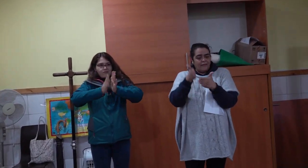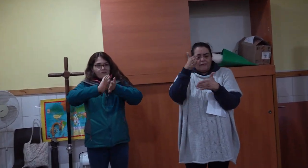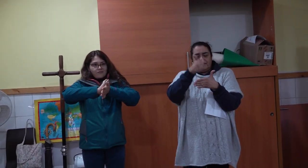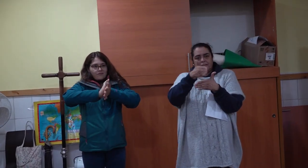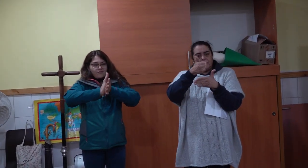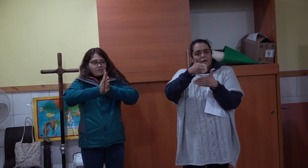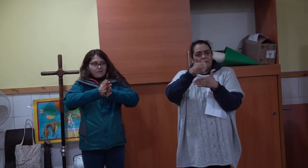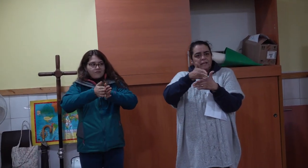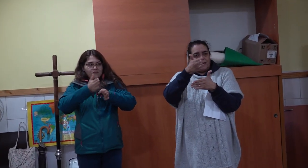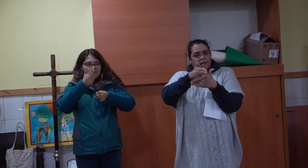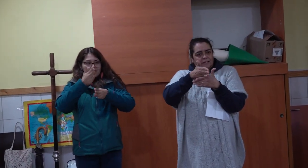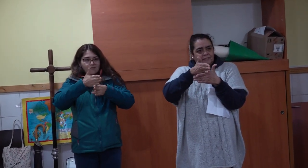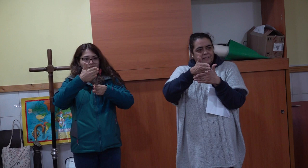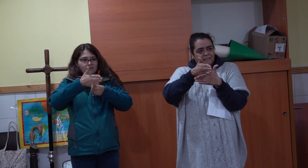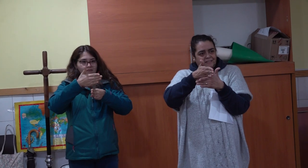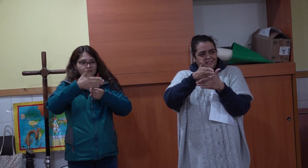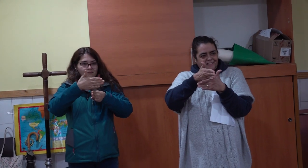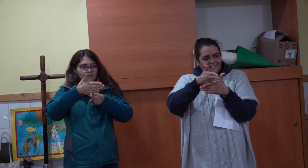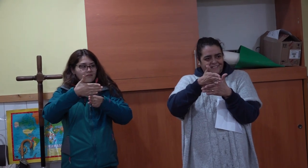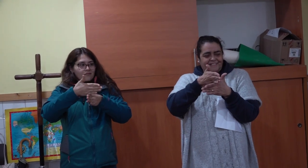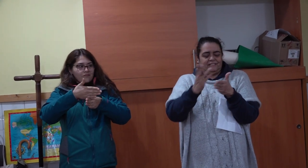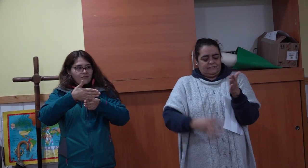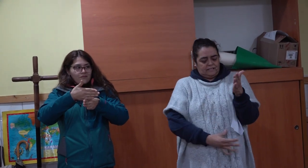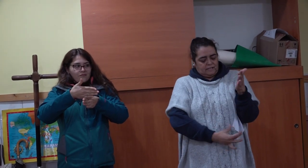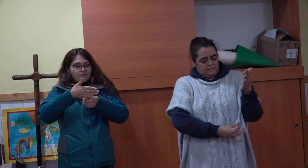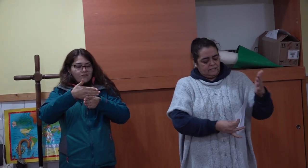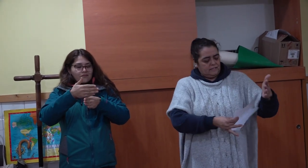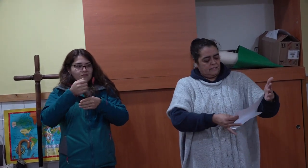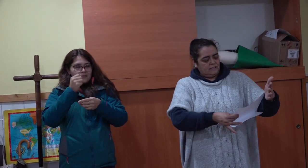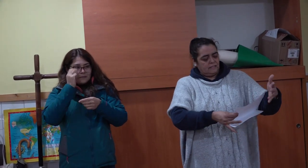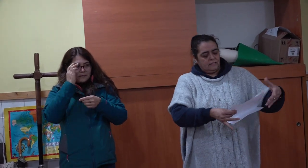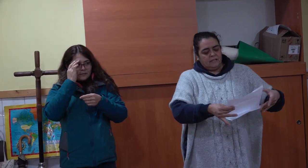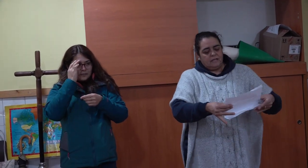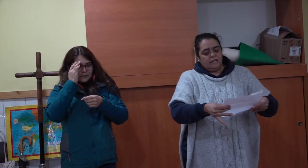toda de madera. De madera. Ya.